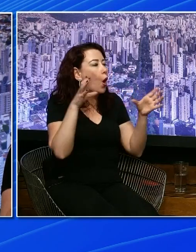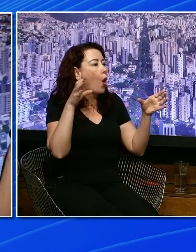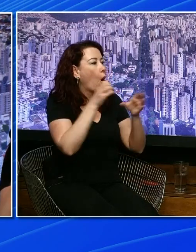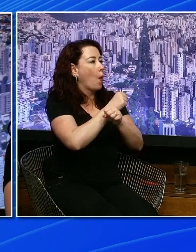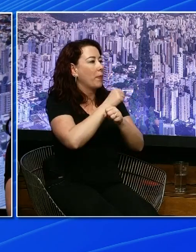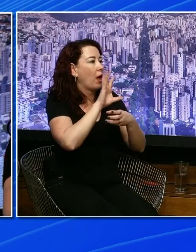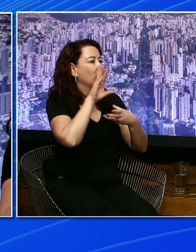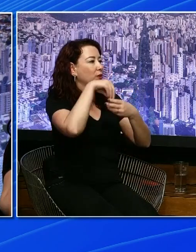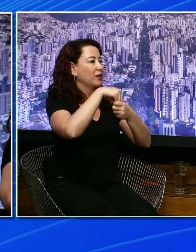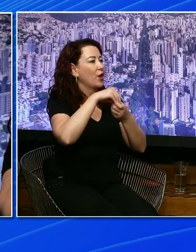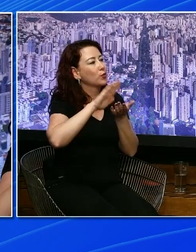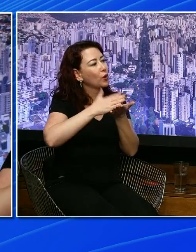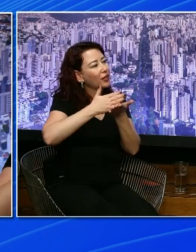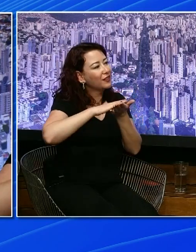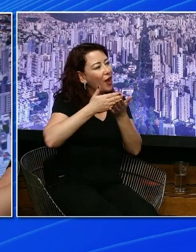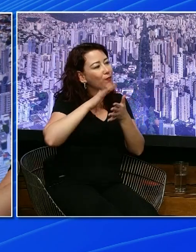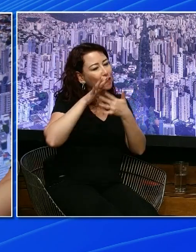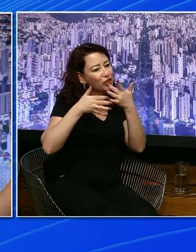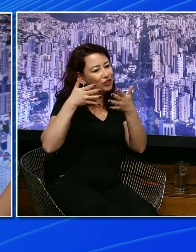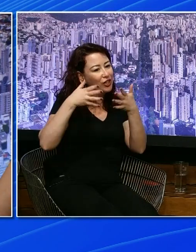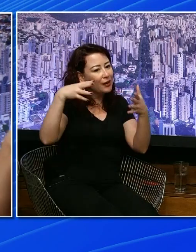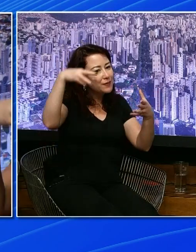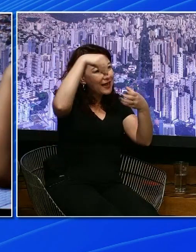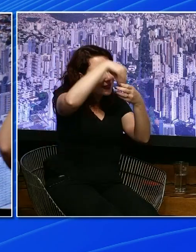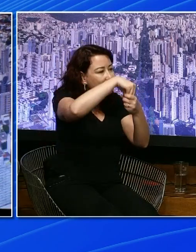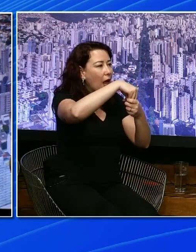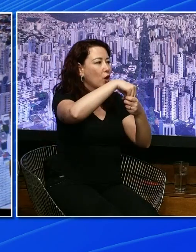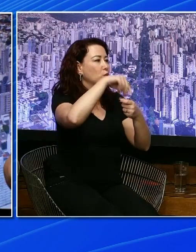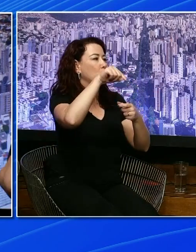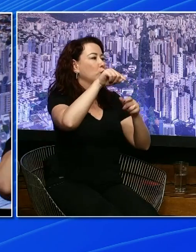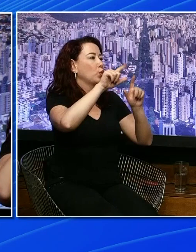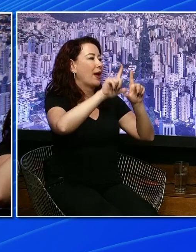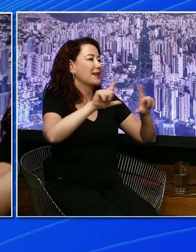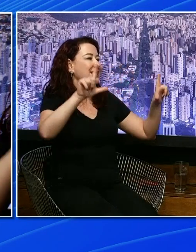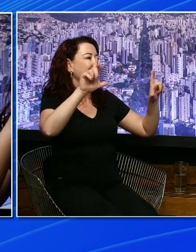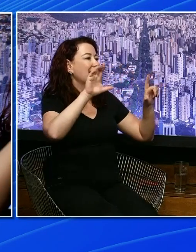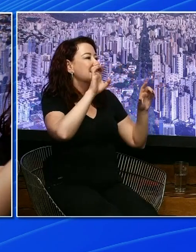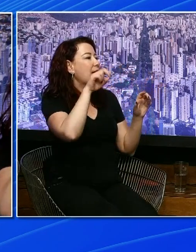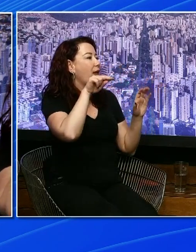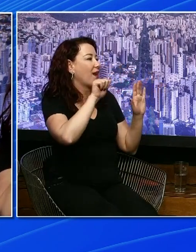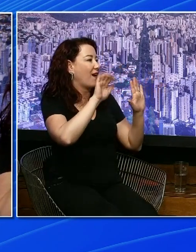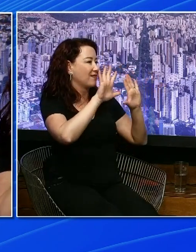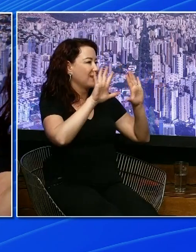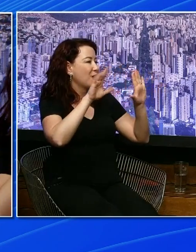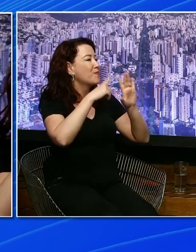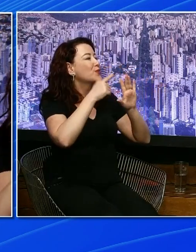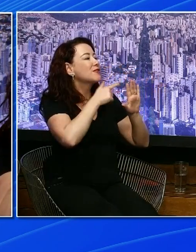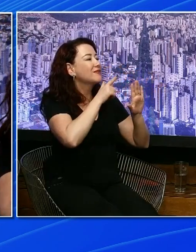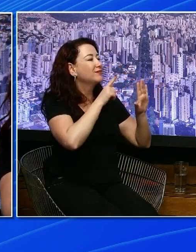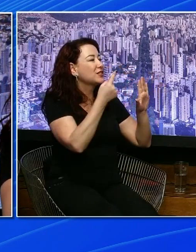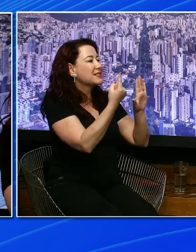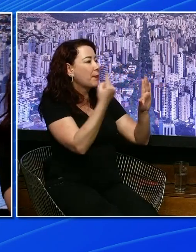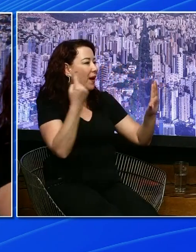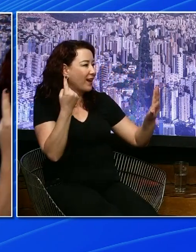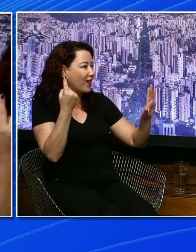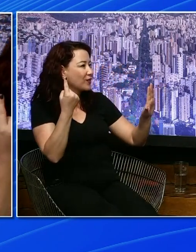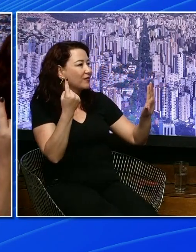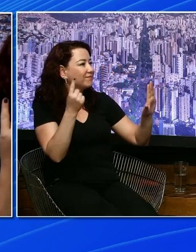intérprete de forma mais encaixada, porque não tem atores, é tudo teatro de